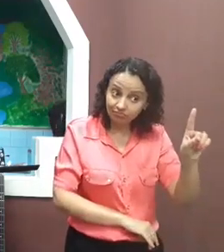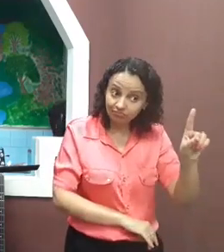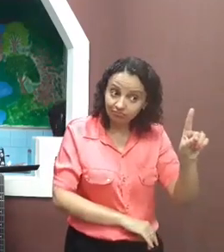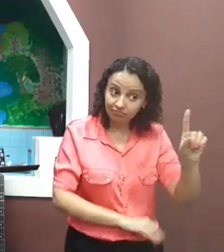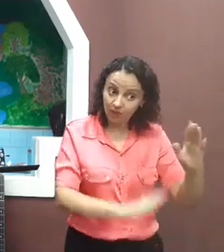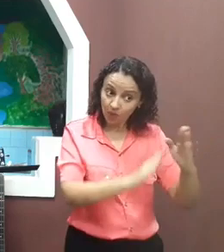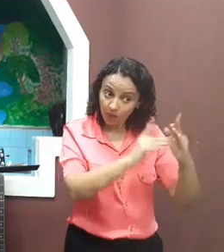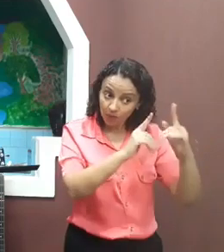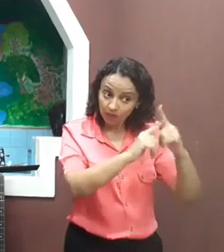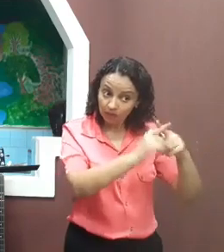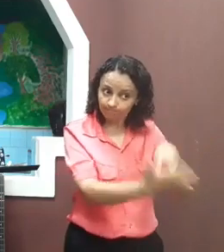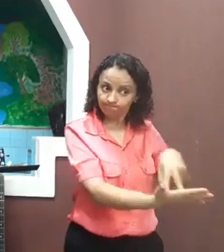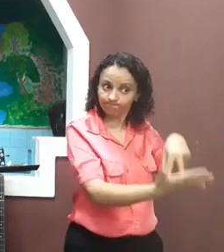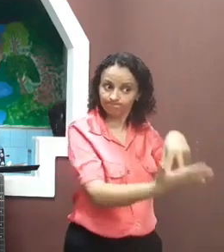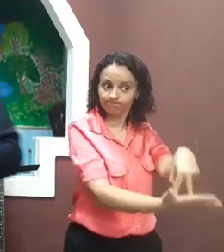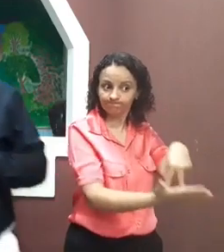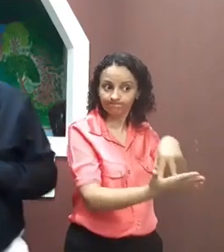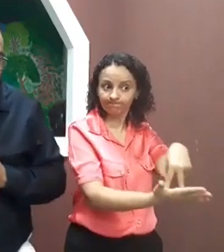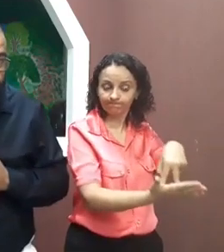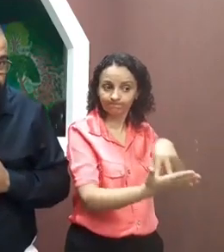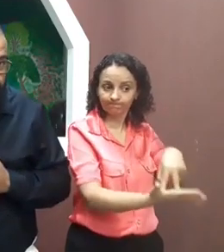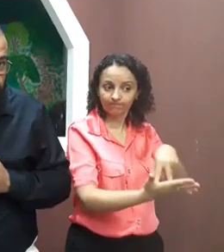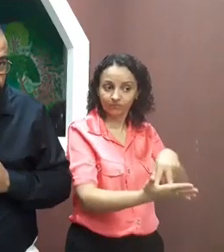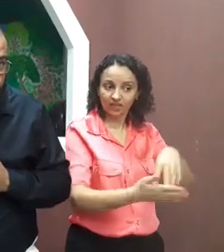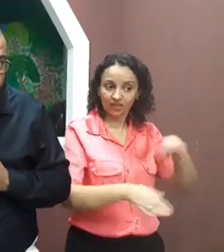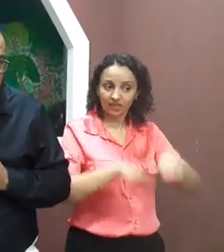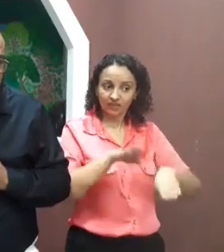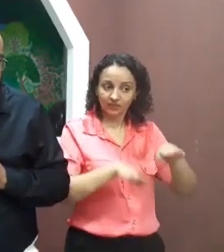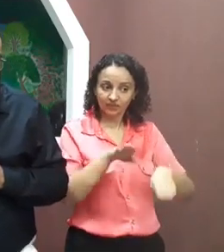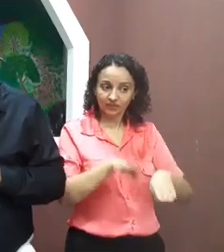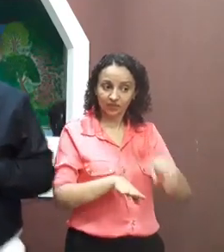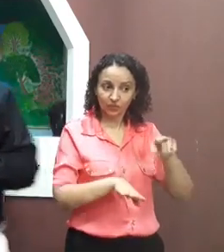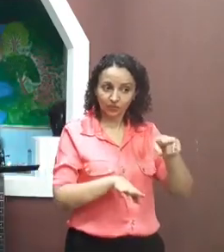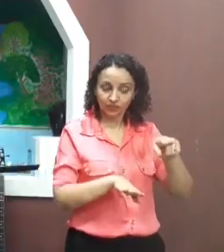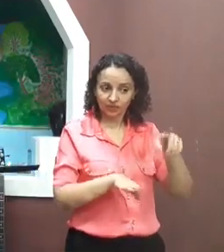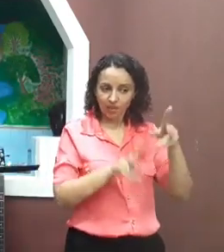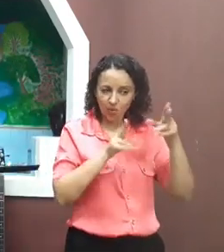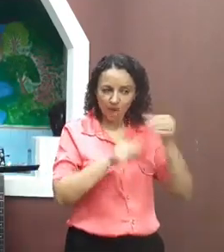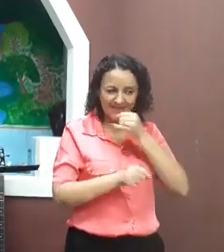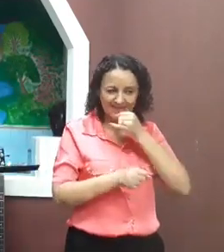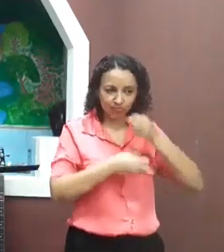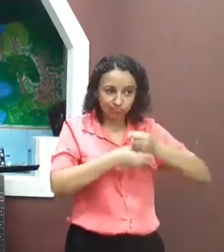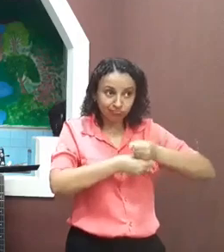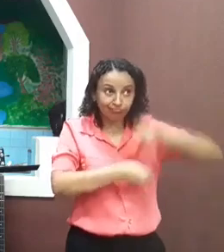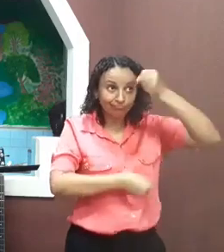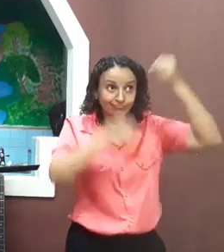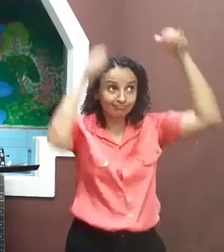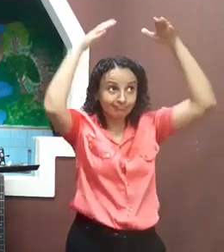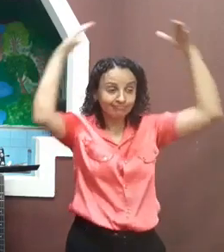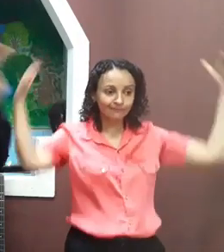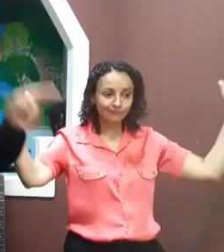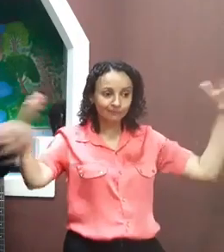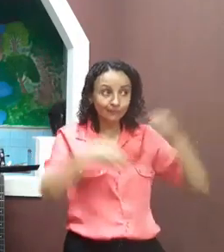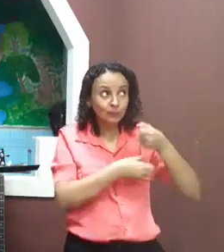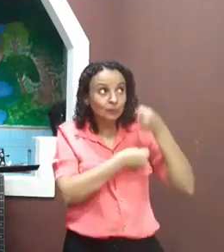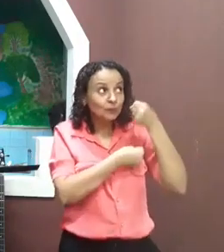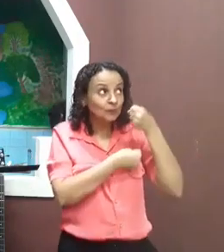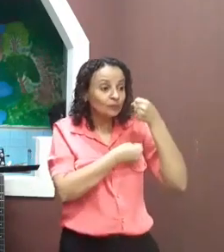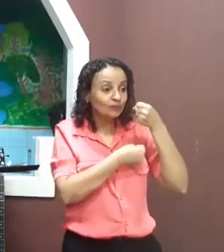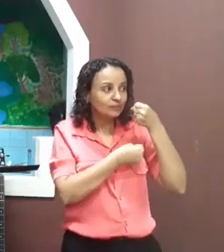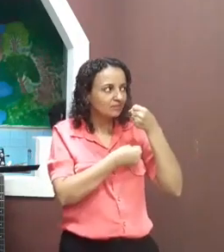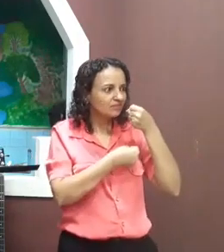Se você está lá com um pé fora do guarda-chuva e outro dentro do guarda-chuva, coloque